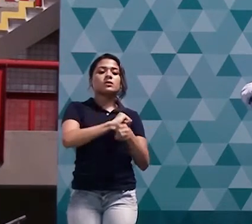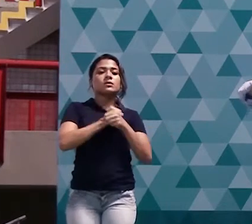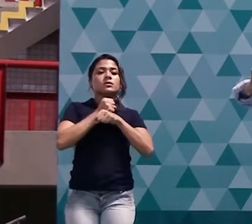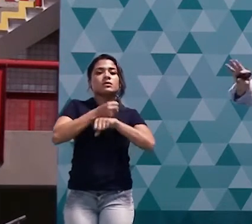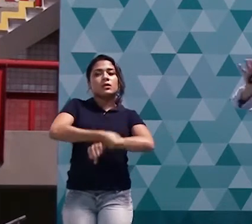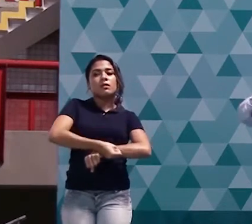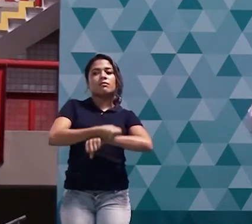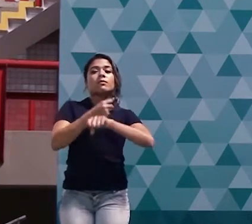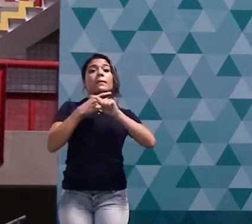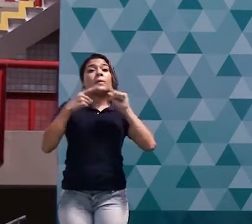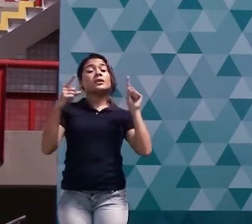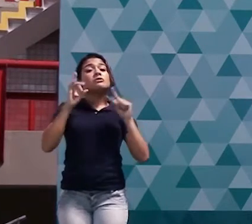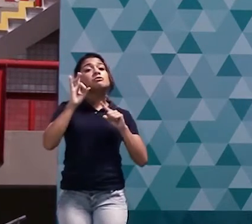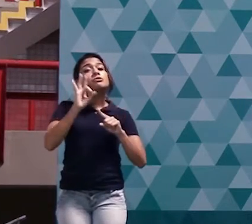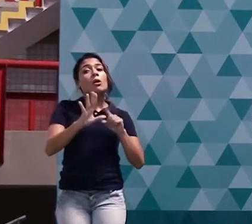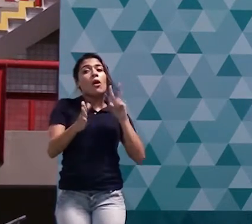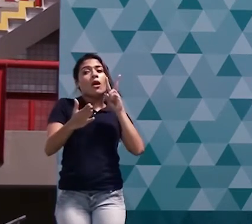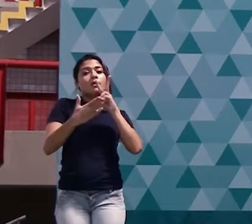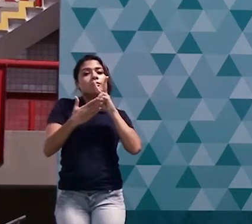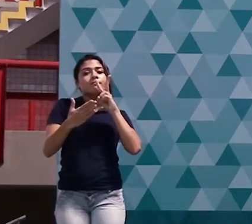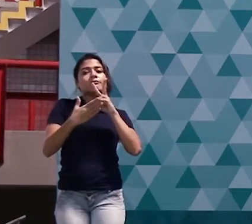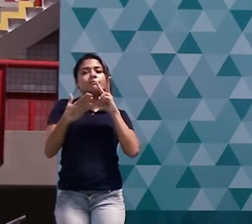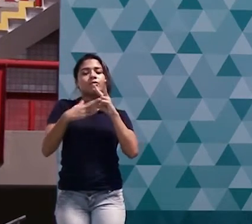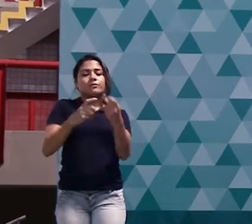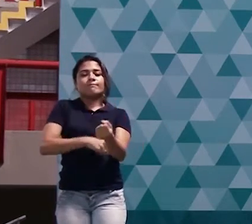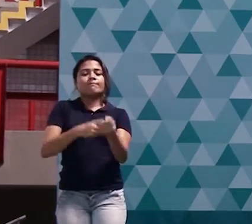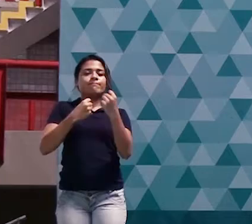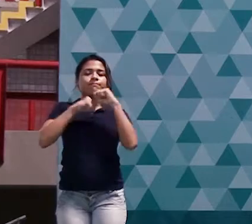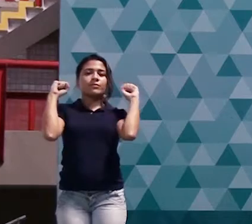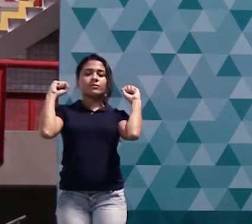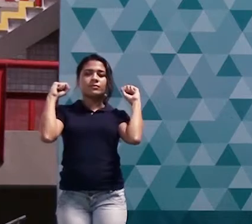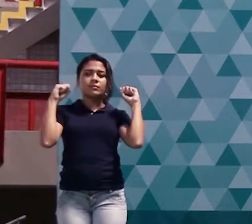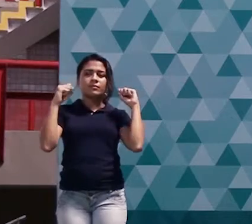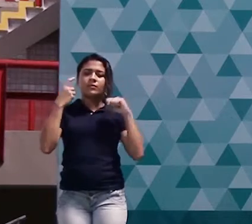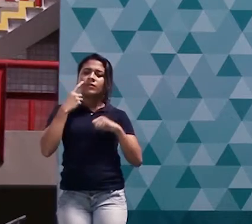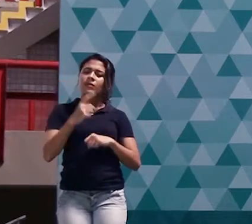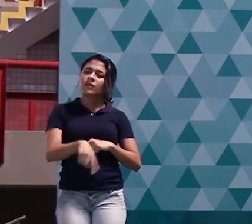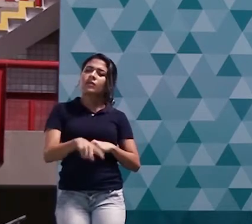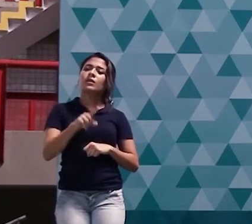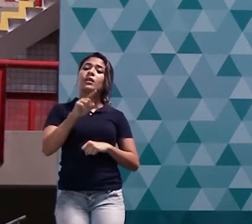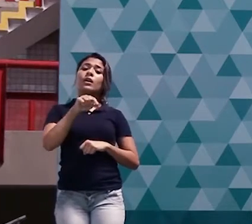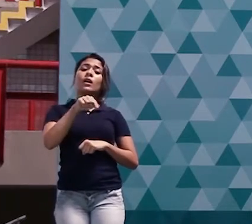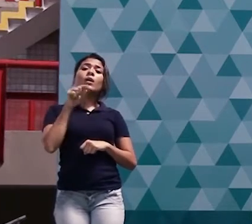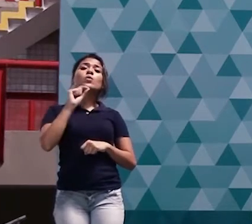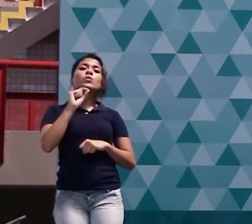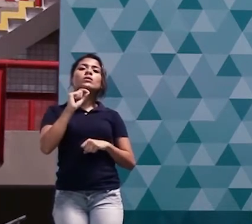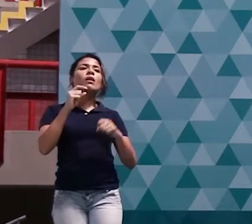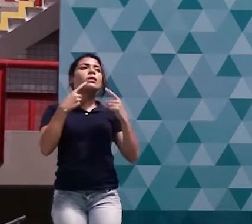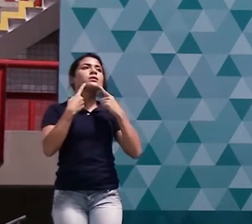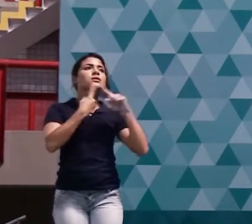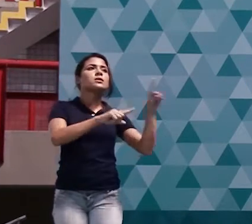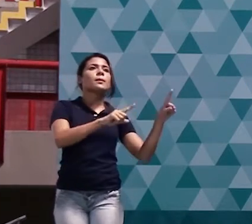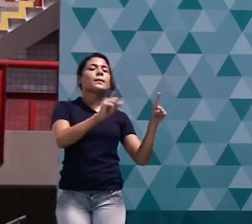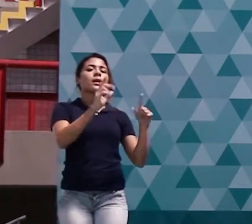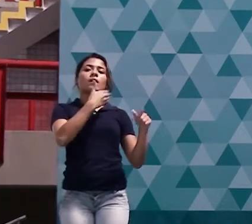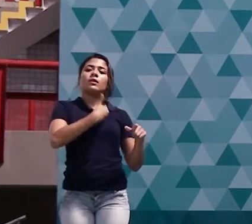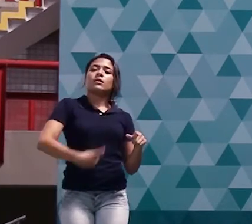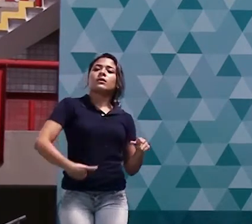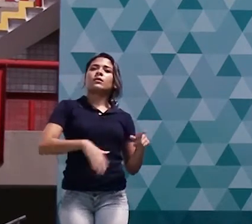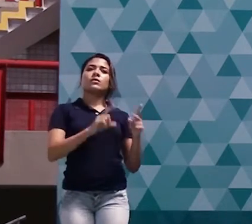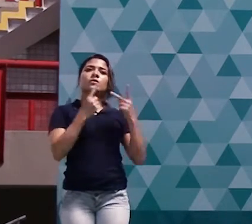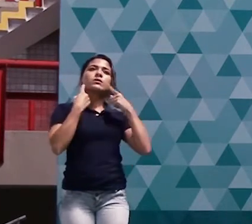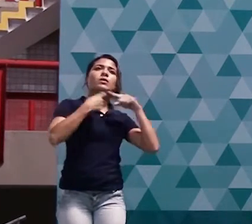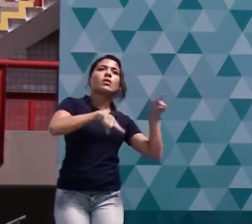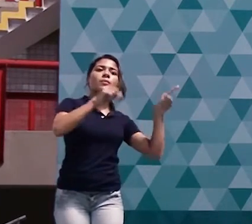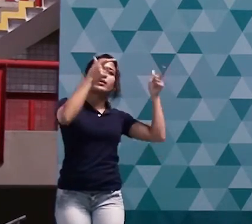que fosse apenas os índios selvagens. Veja que foi uma revolta que não questionava o poder do rei, não questionava o pacto colonial, não questionava